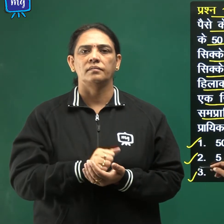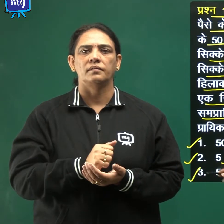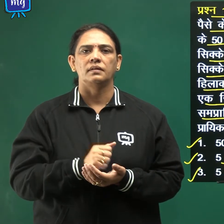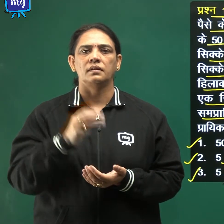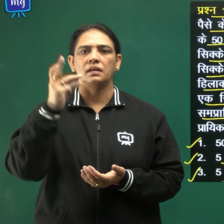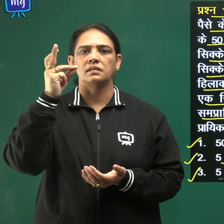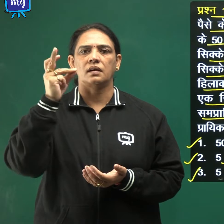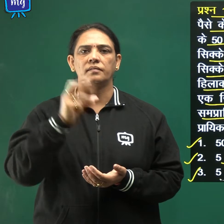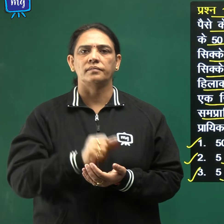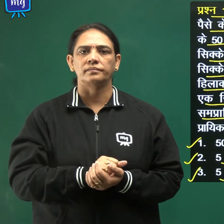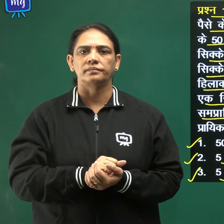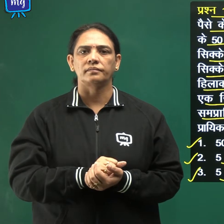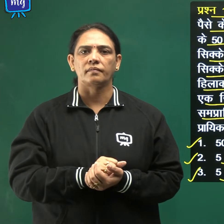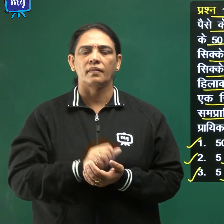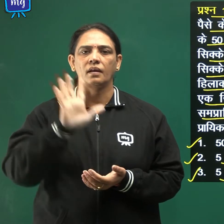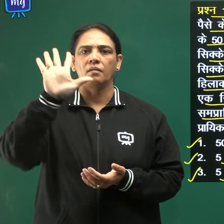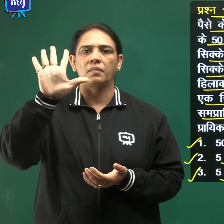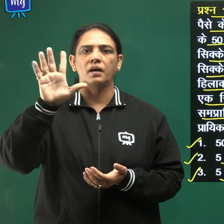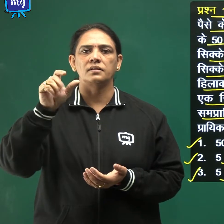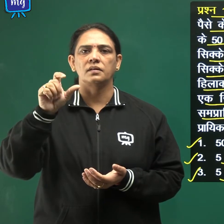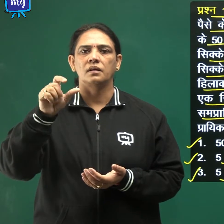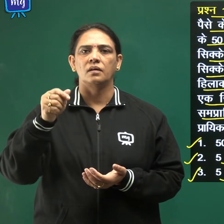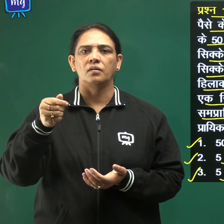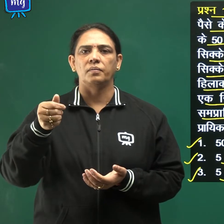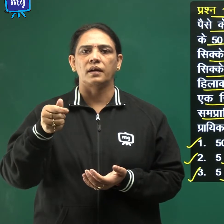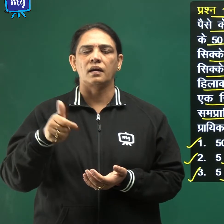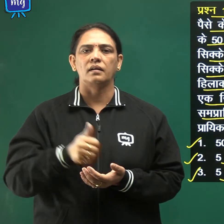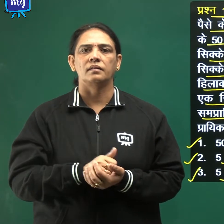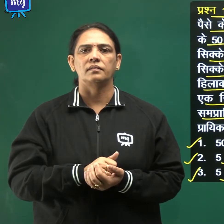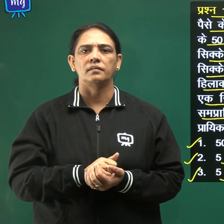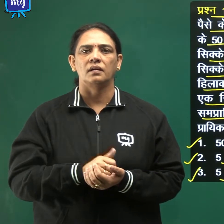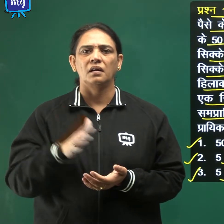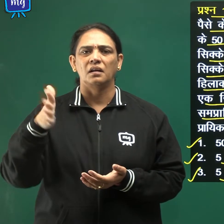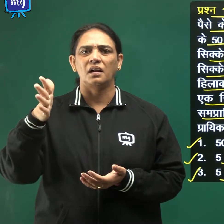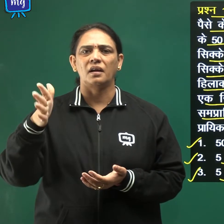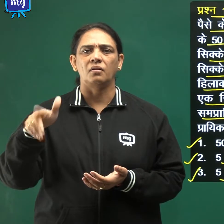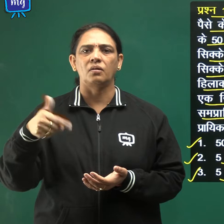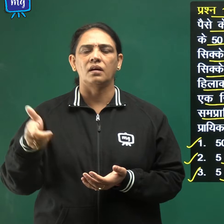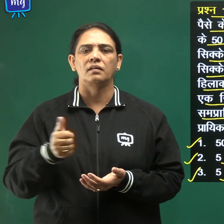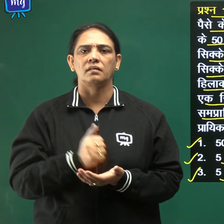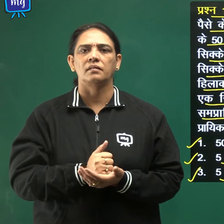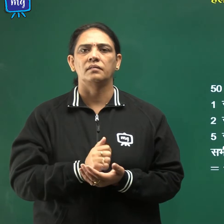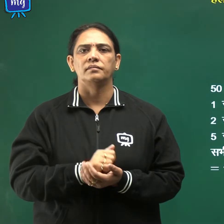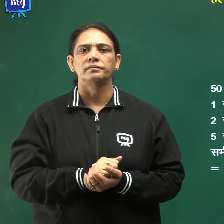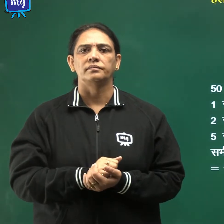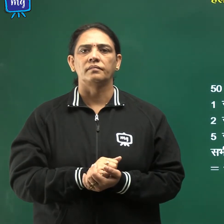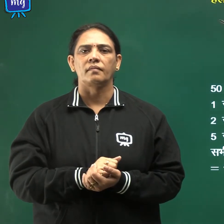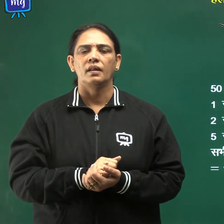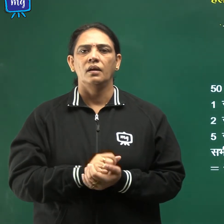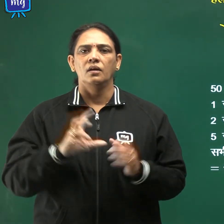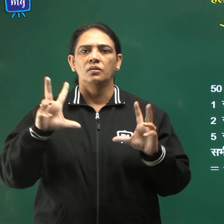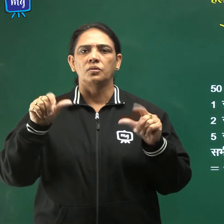है तीसरा 15 सो रुपए का कुछ नहीं हुआ है का